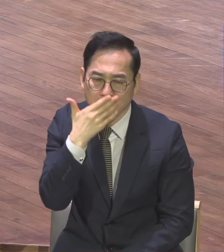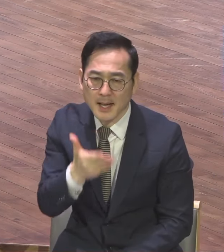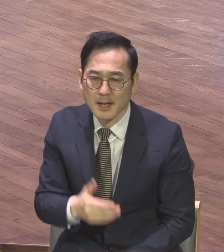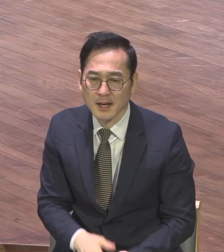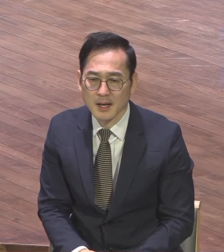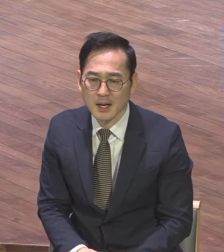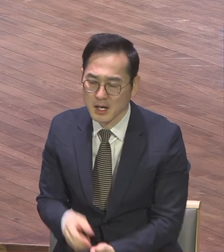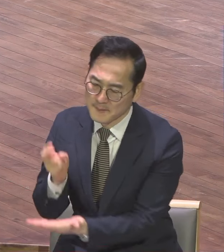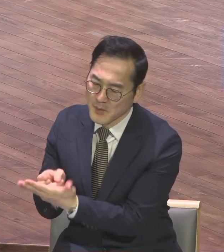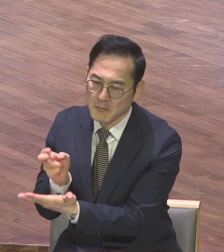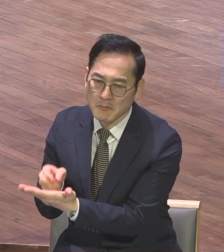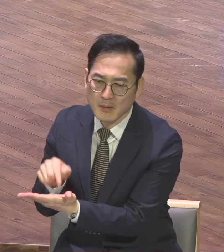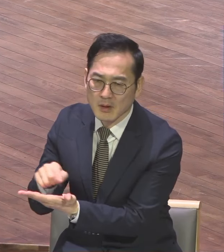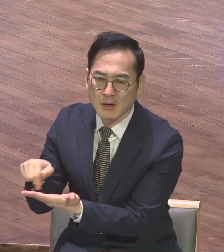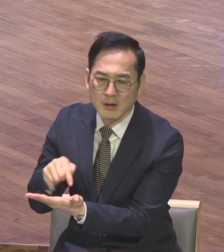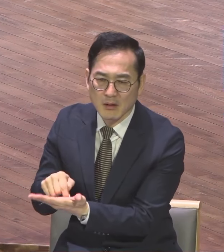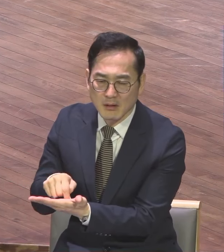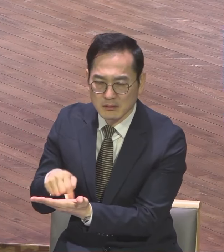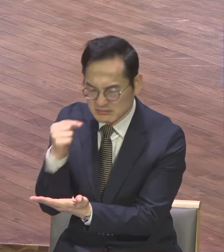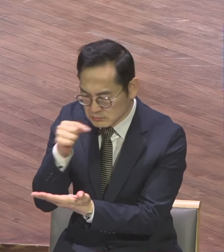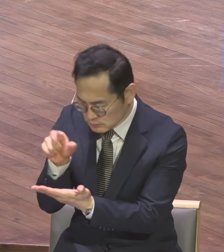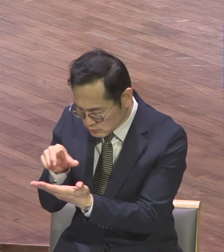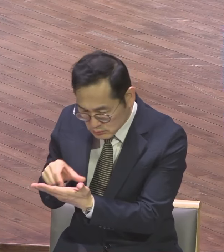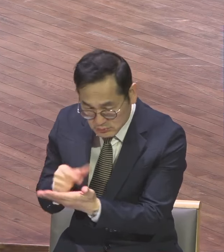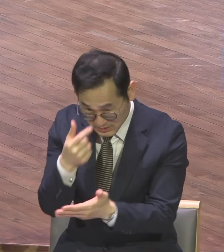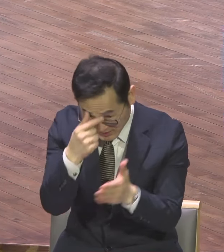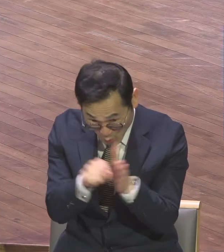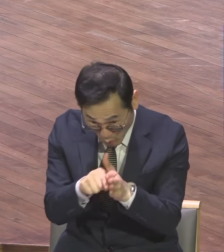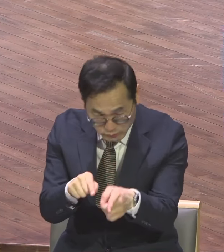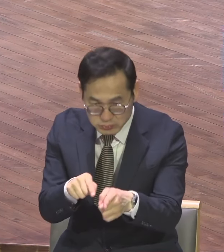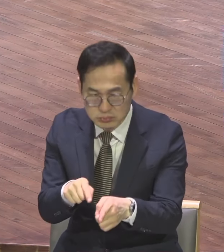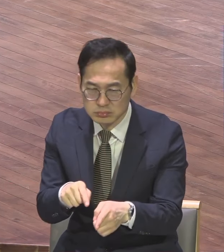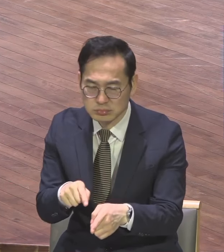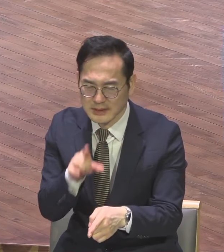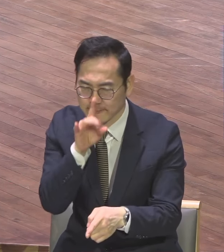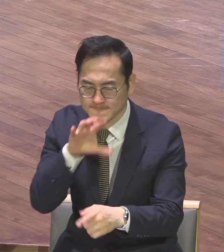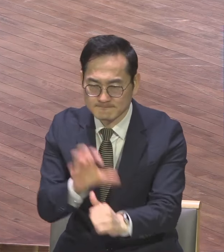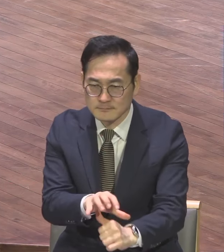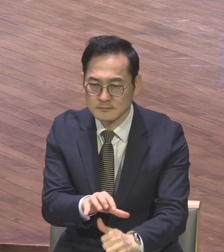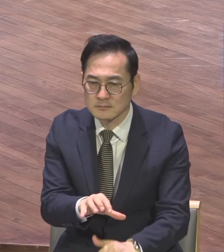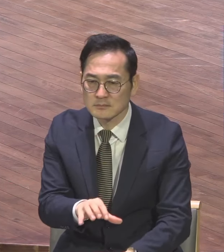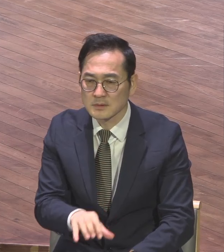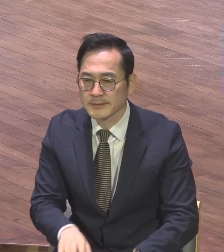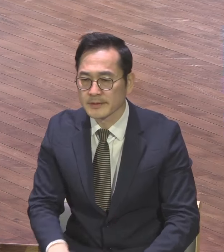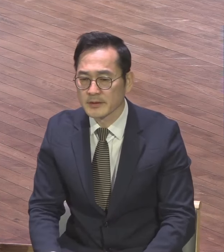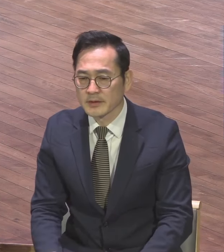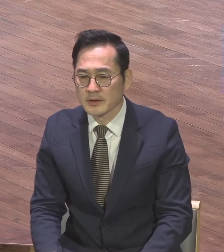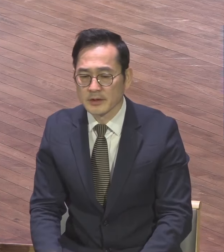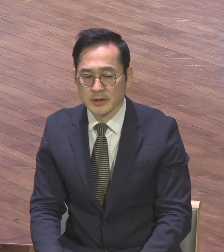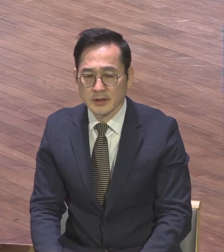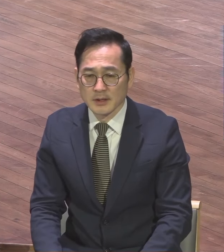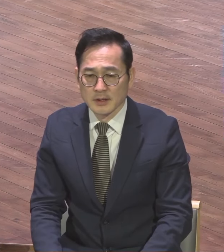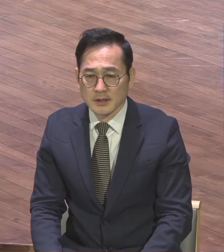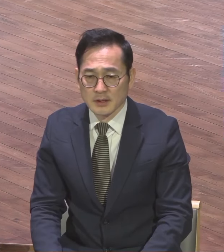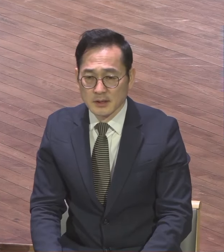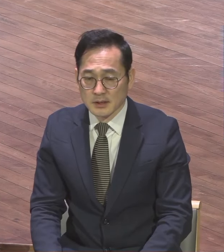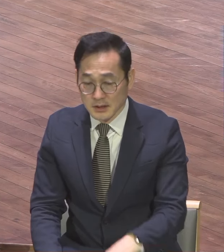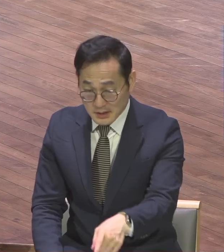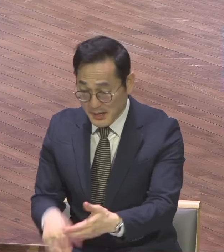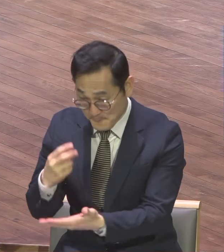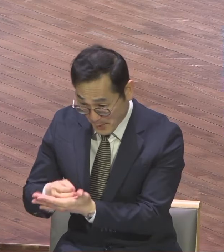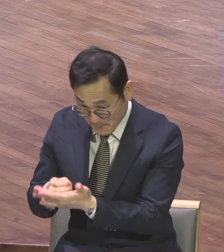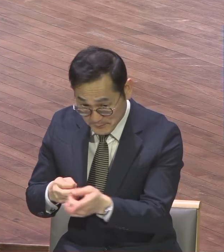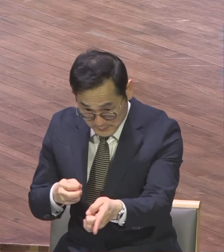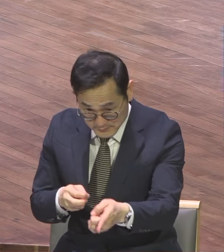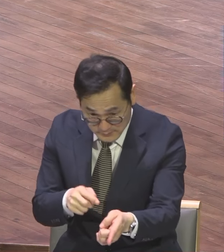보안법을 가지고 걸어버리면 걸리게 돼 있어요. 그래서 이 보안법에서 최고 무기징역까지